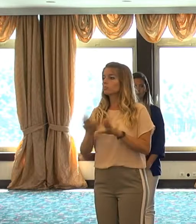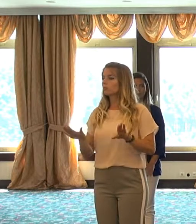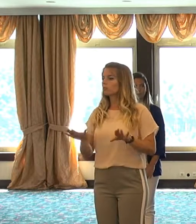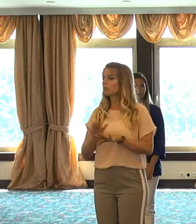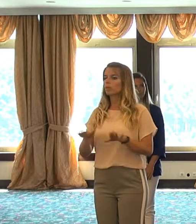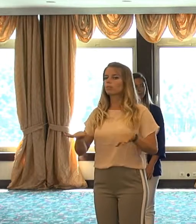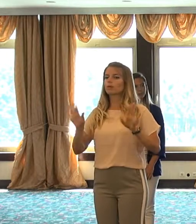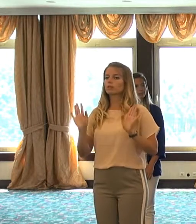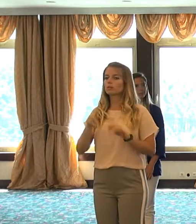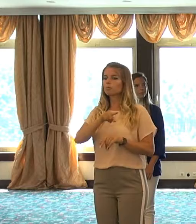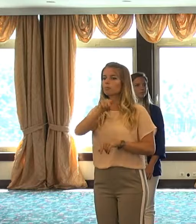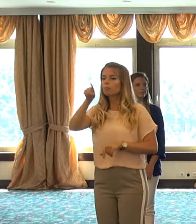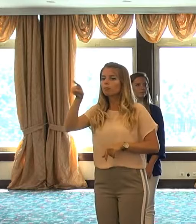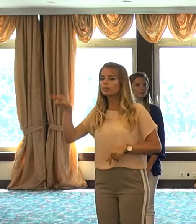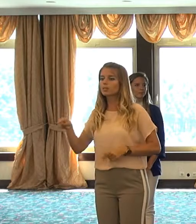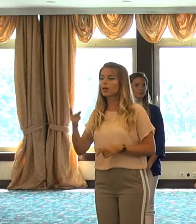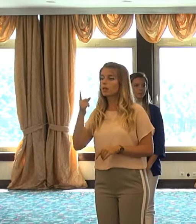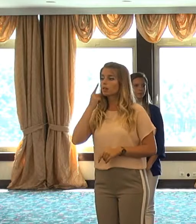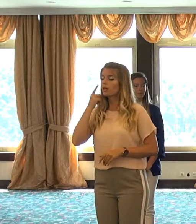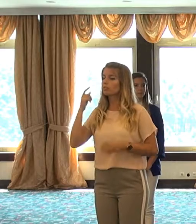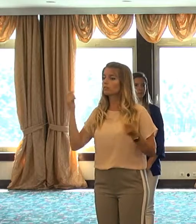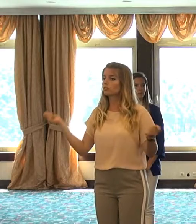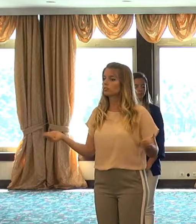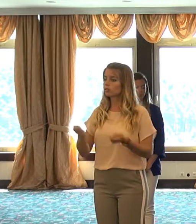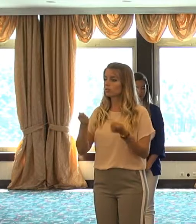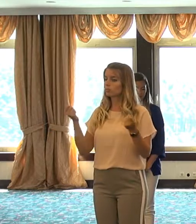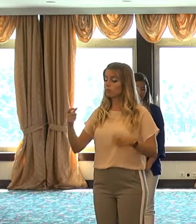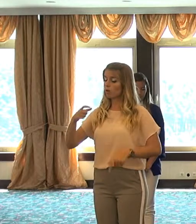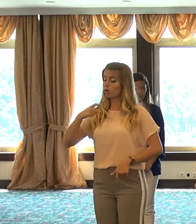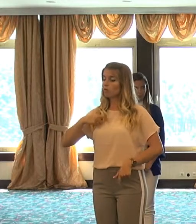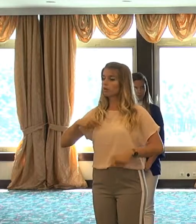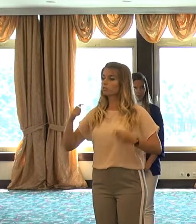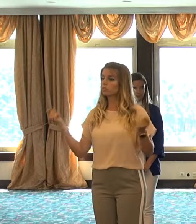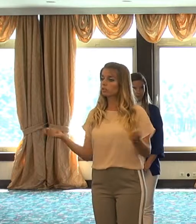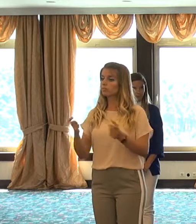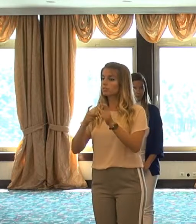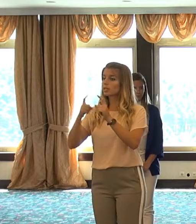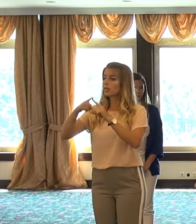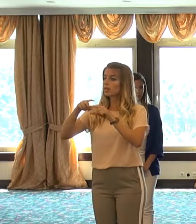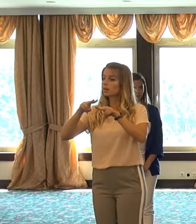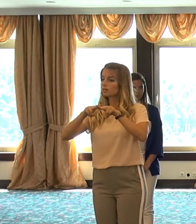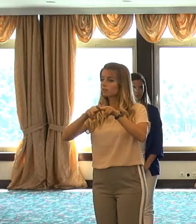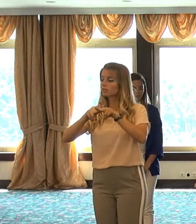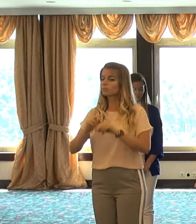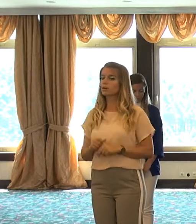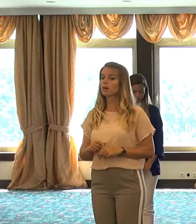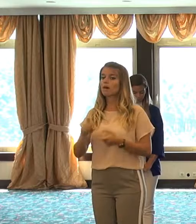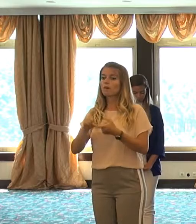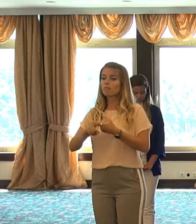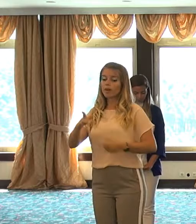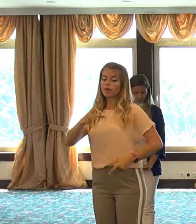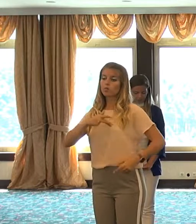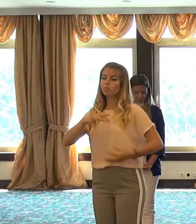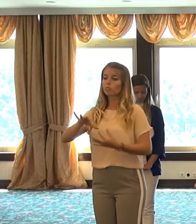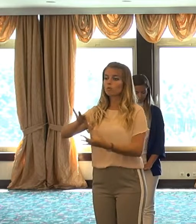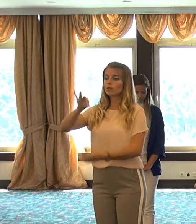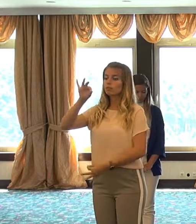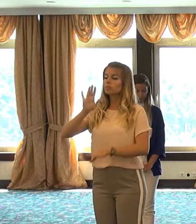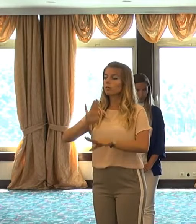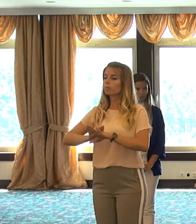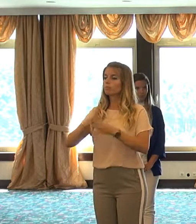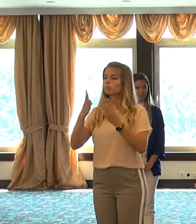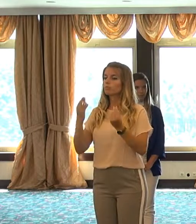Bitmedi. Bizler devlet kurumlarımızla, özel sektörde, STK'larımızla ve gönüllü bireylerimizle